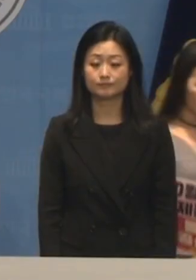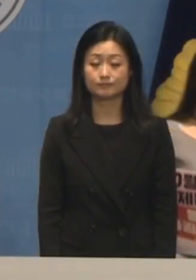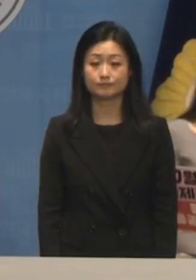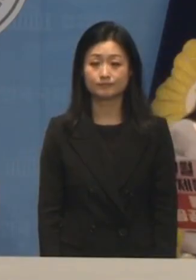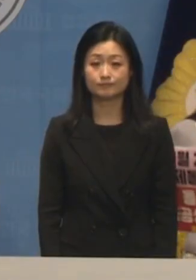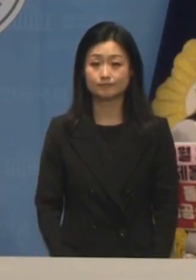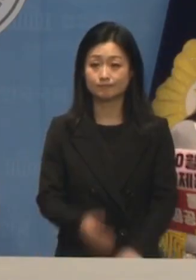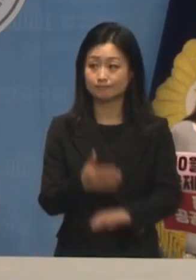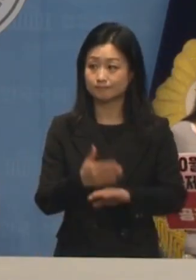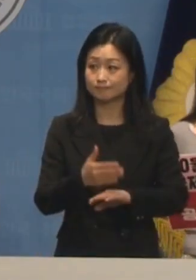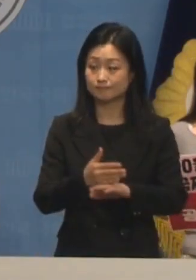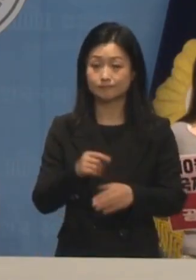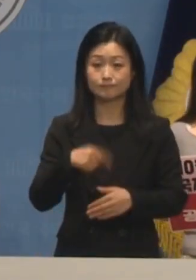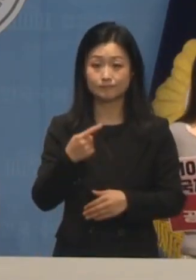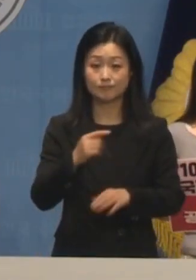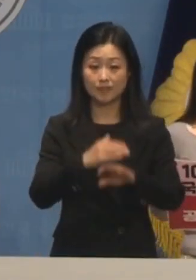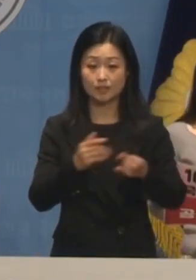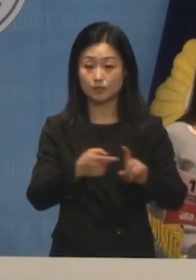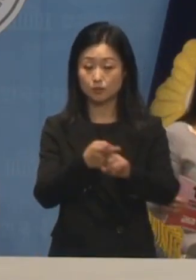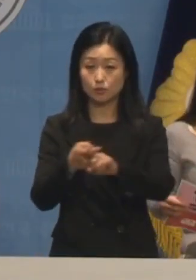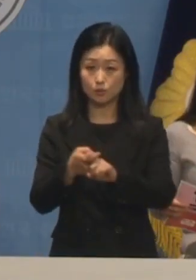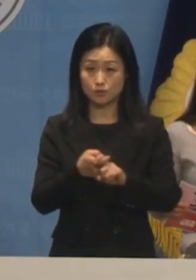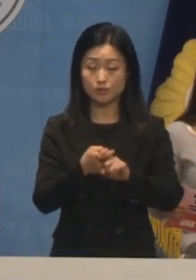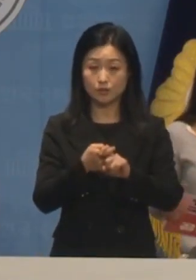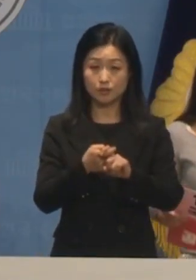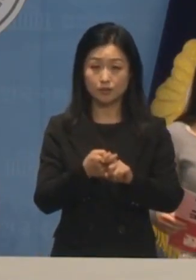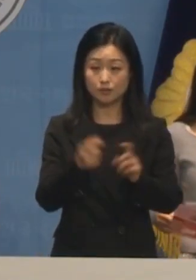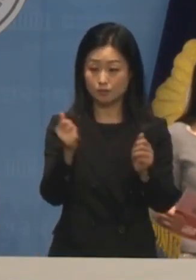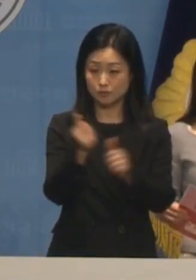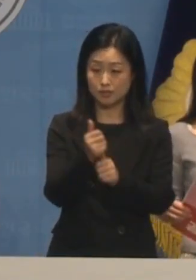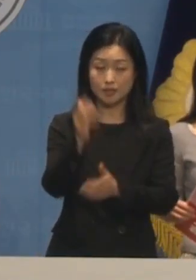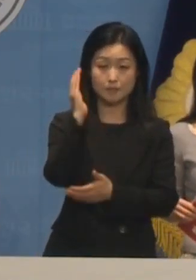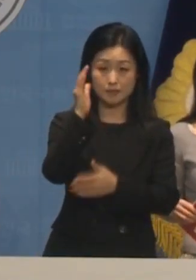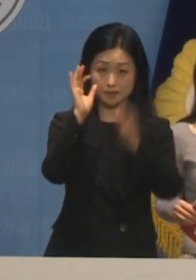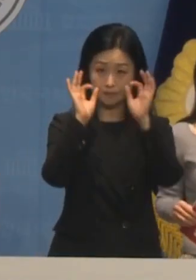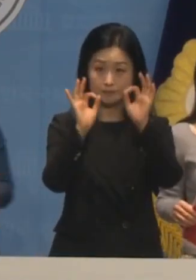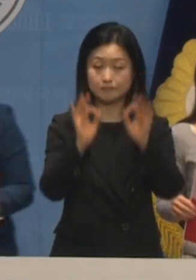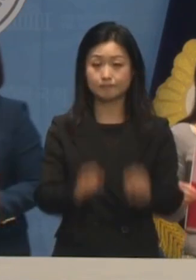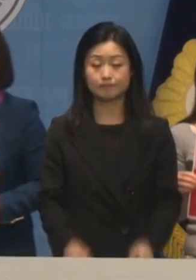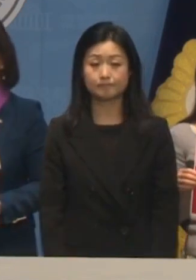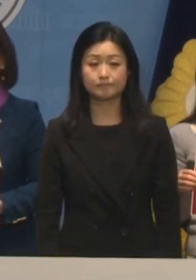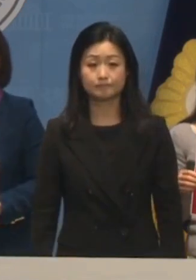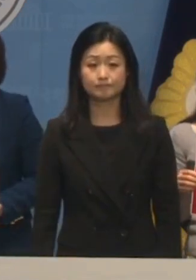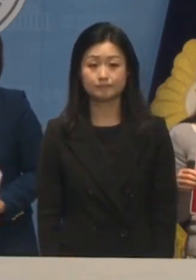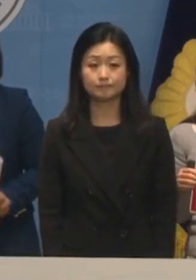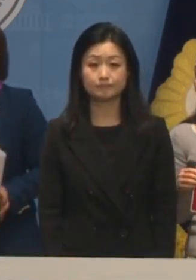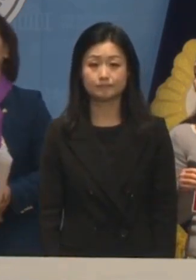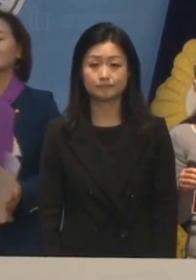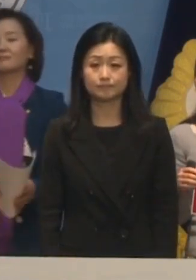네, 감사합니다. 다음은 민주노총 이태환 수석부위원장님의 발언을 들어보겠습니다.